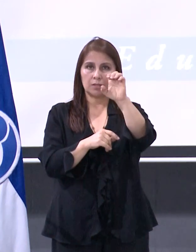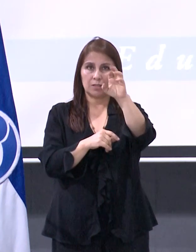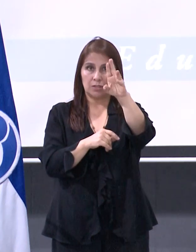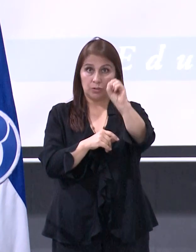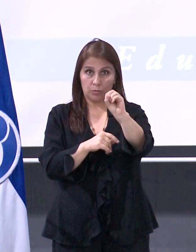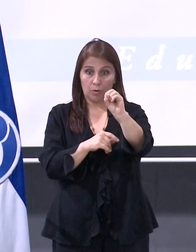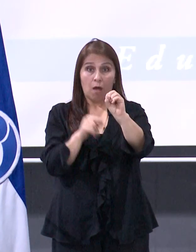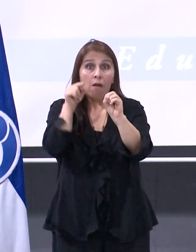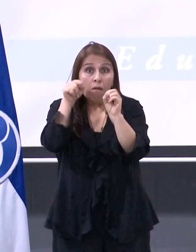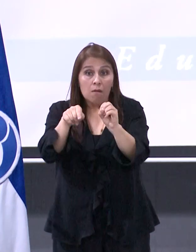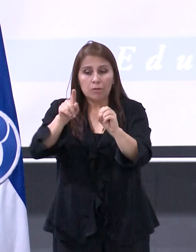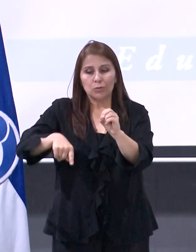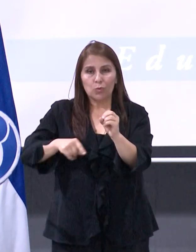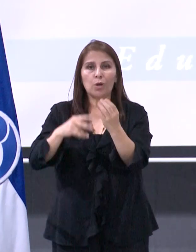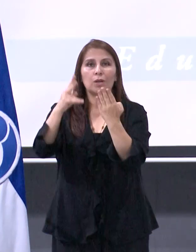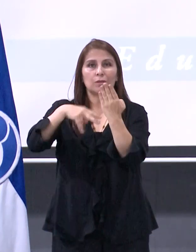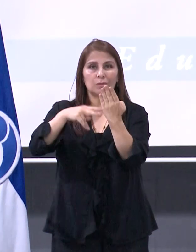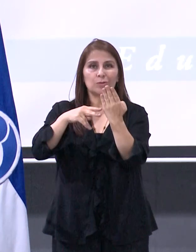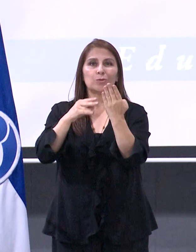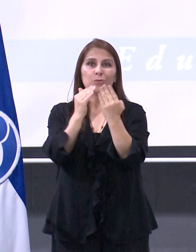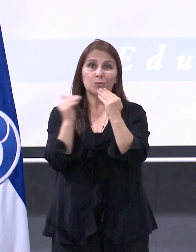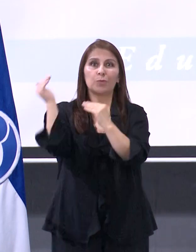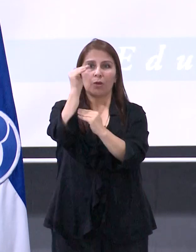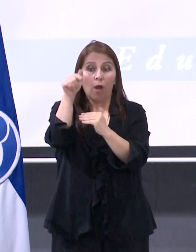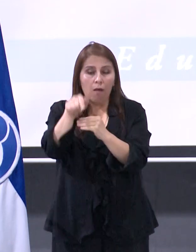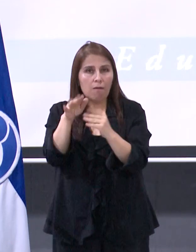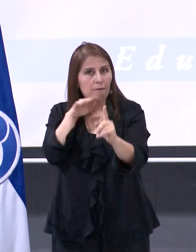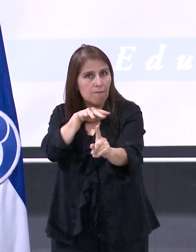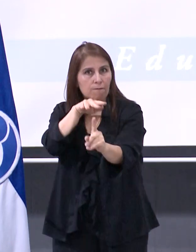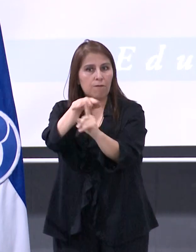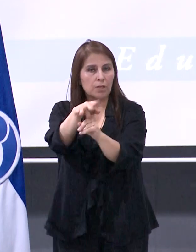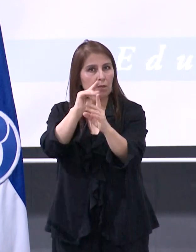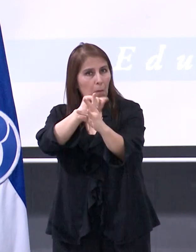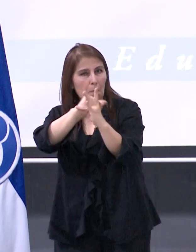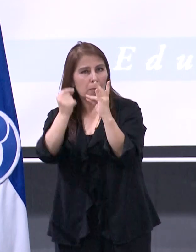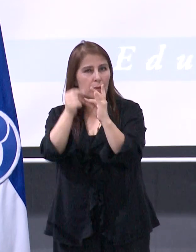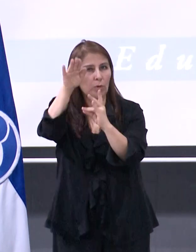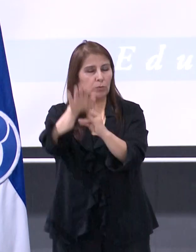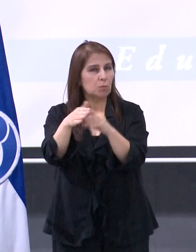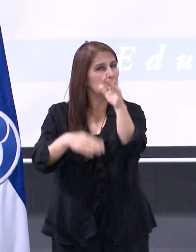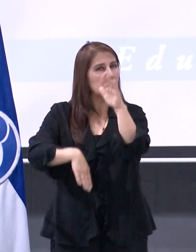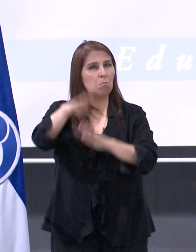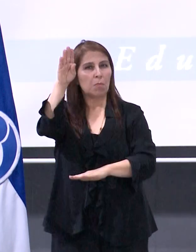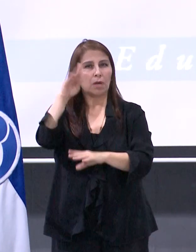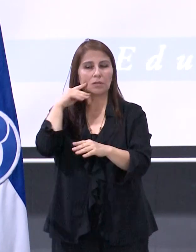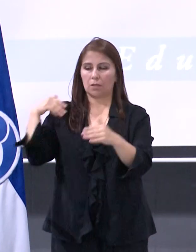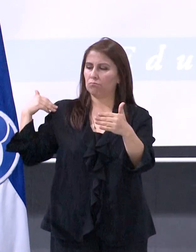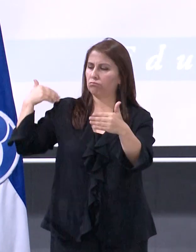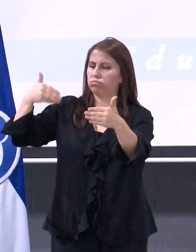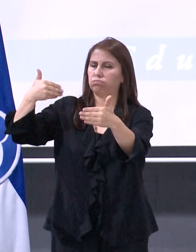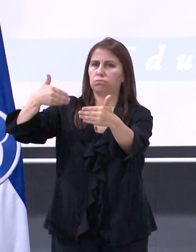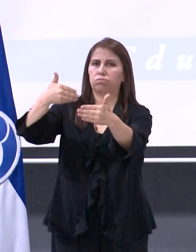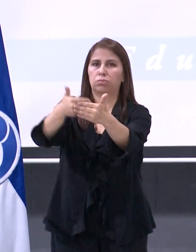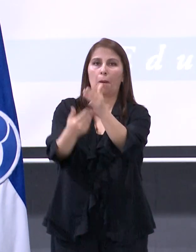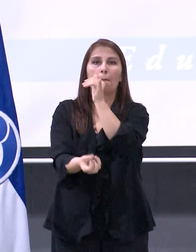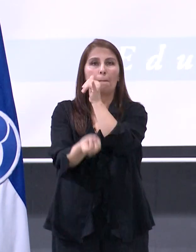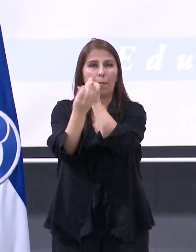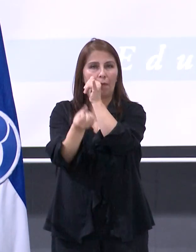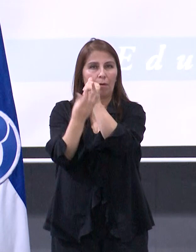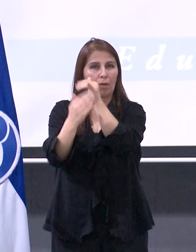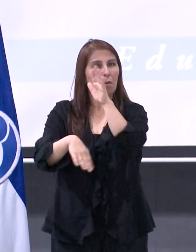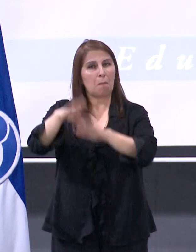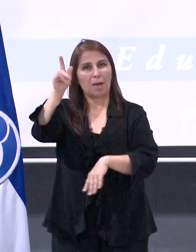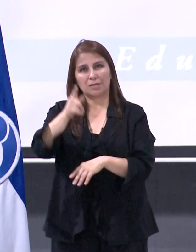normal superior que empieza de una influencia de esta perspectiva más esta trayectoria pedagógica